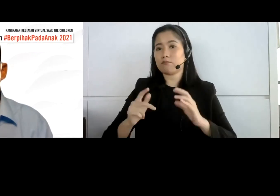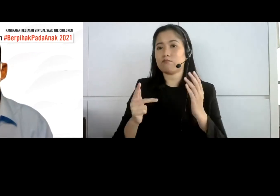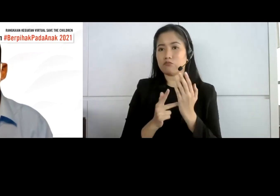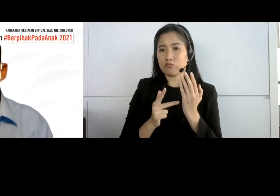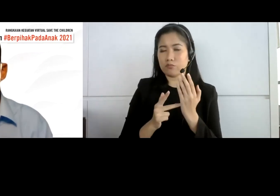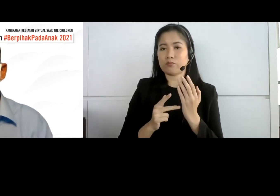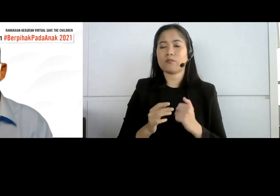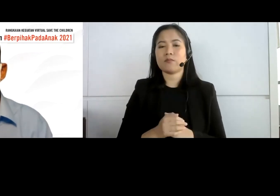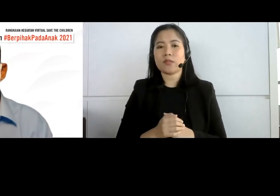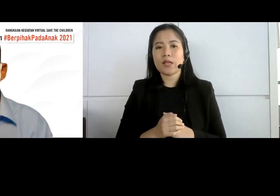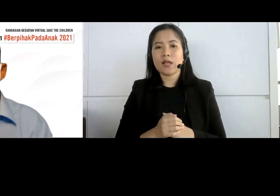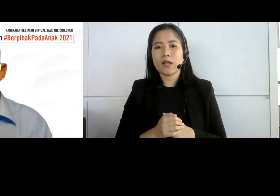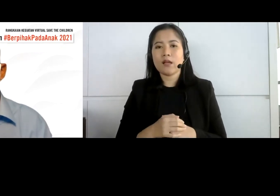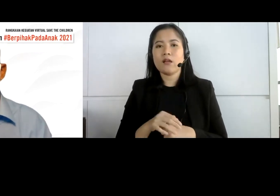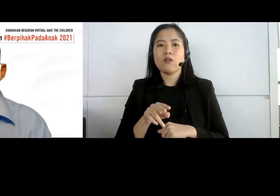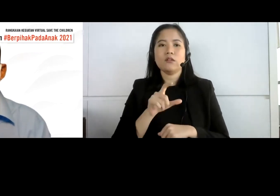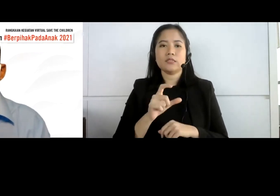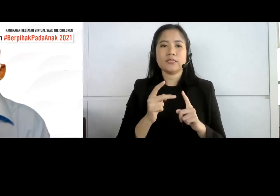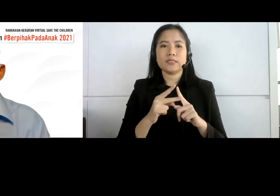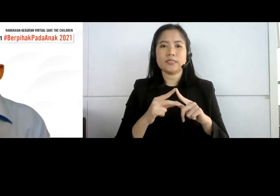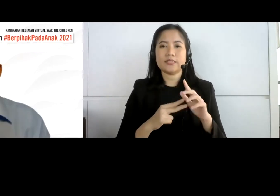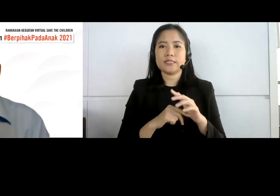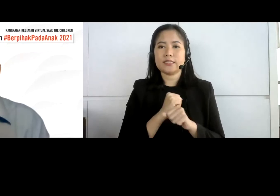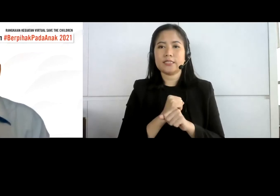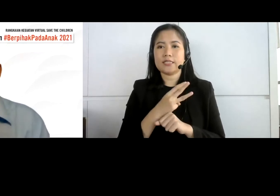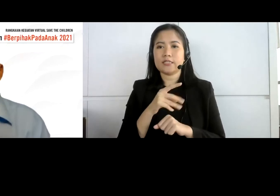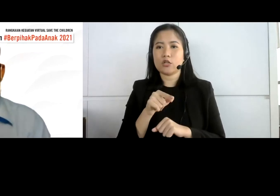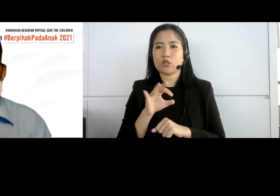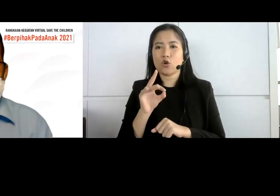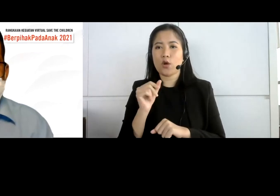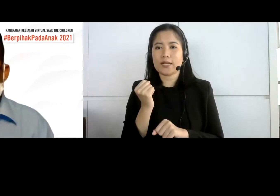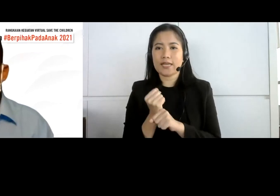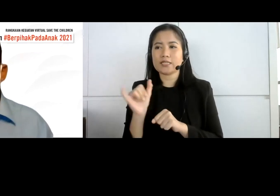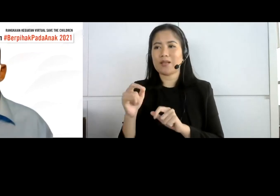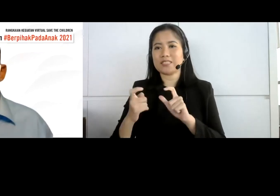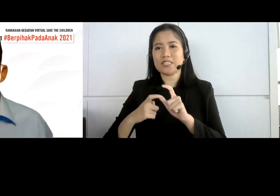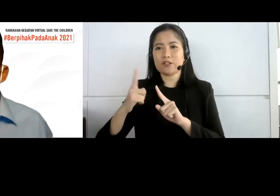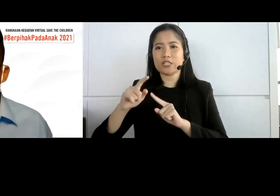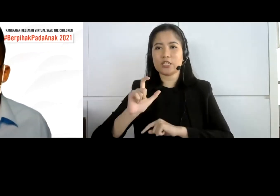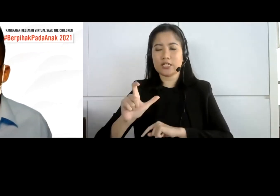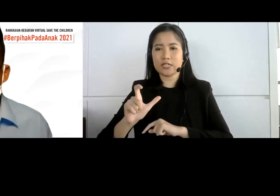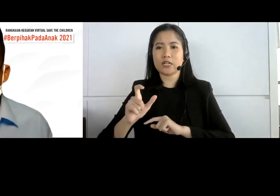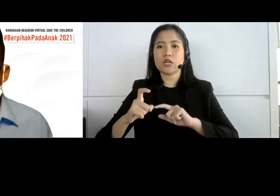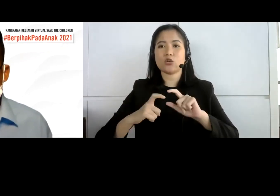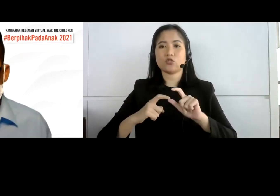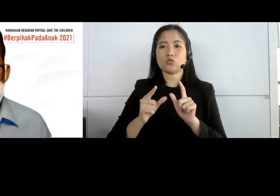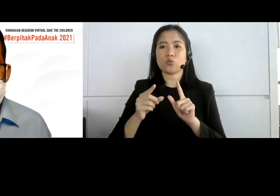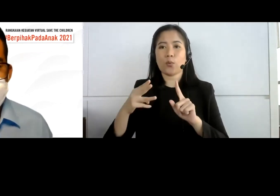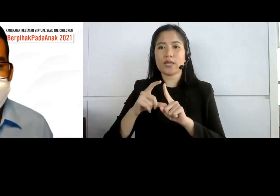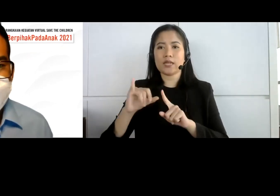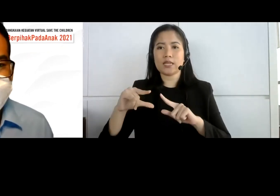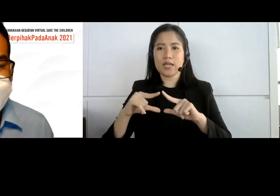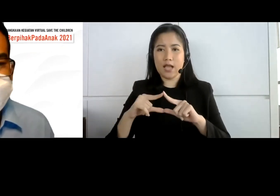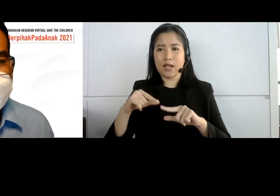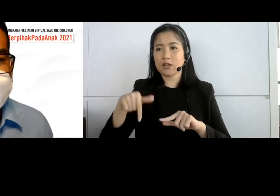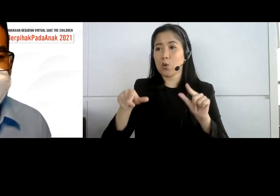sebagai donor School for Change Project, dan Save the Children Swedia. Nanti dalam webinar kali ini